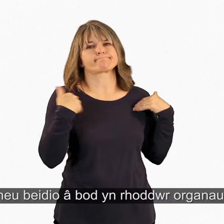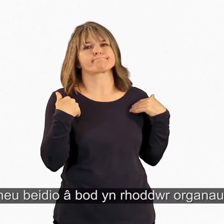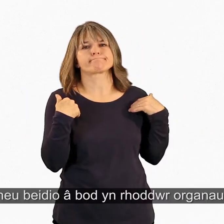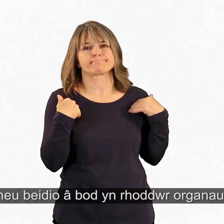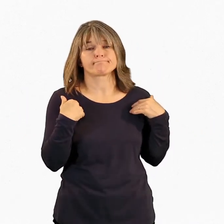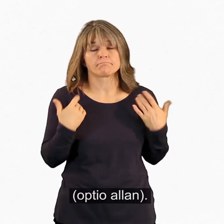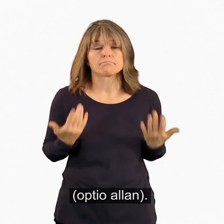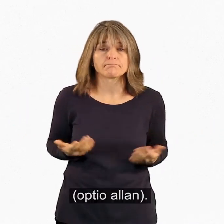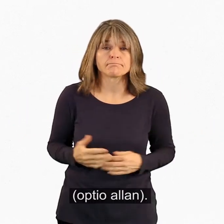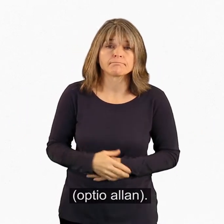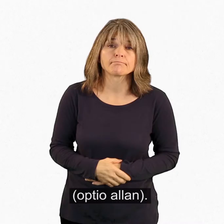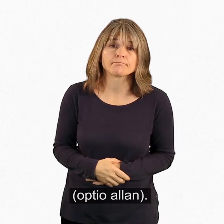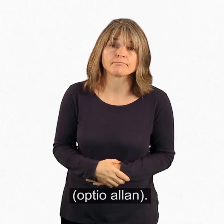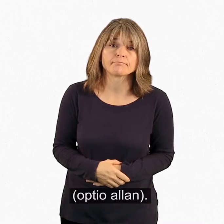organau Optio allan